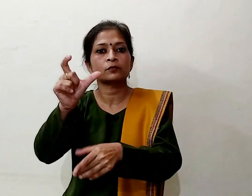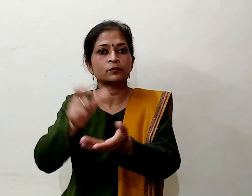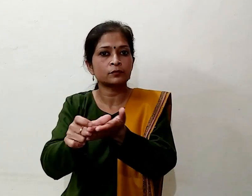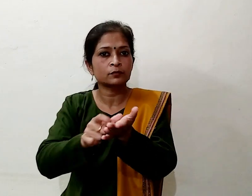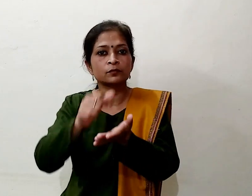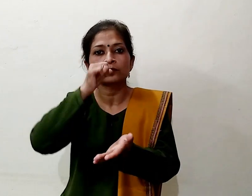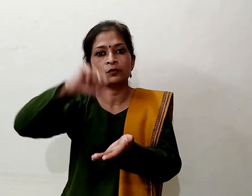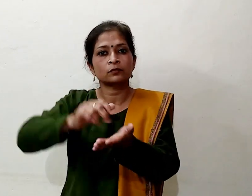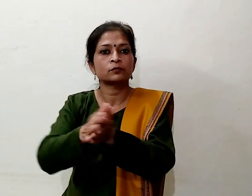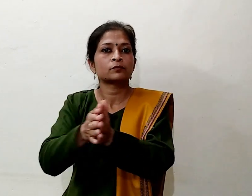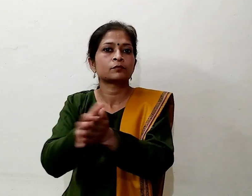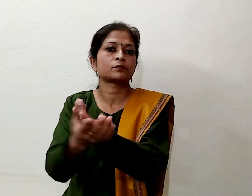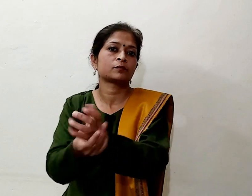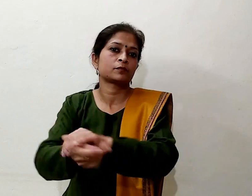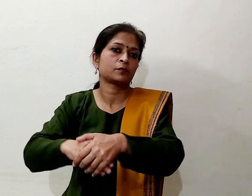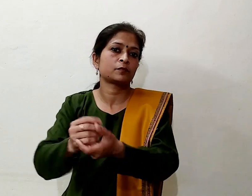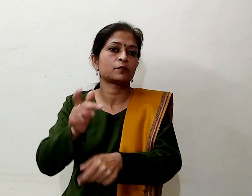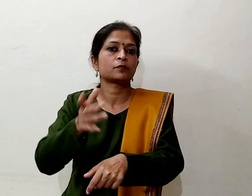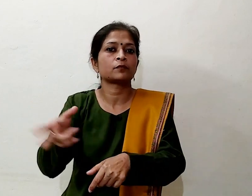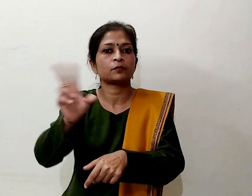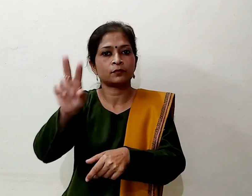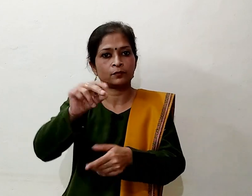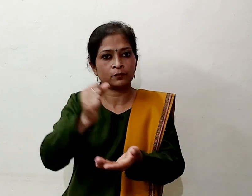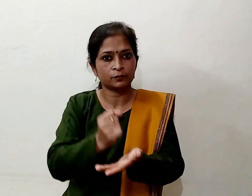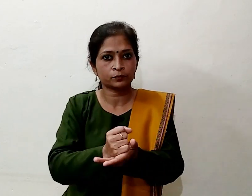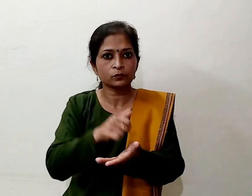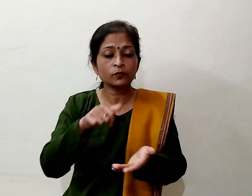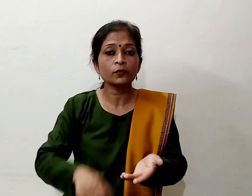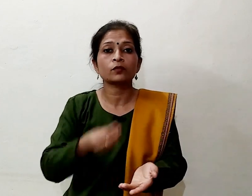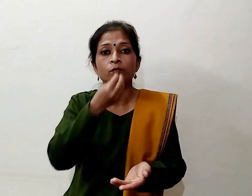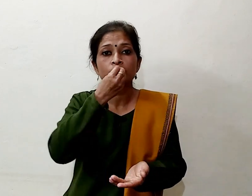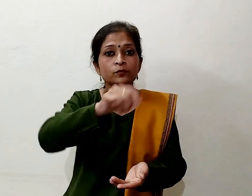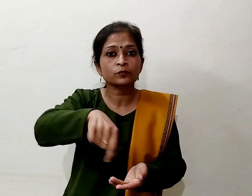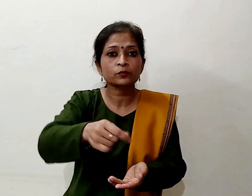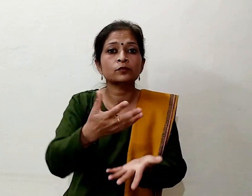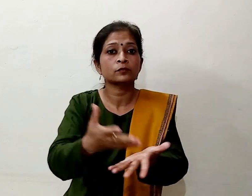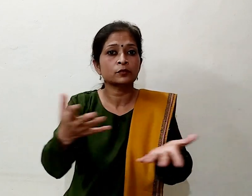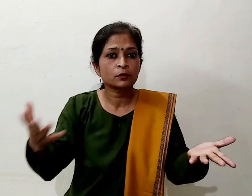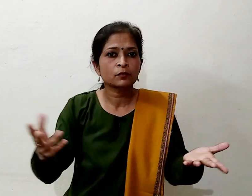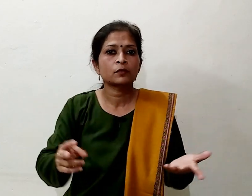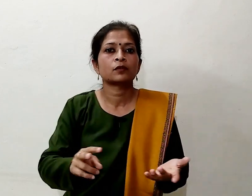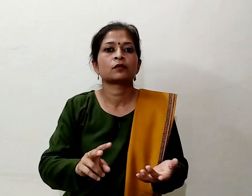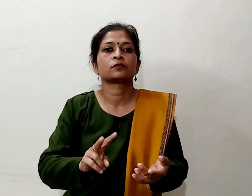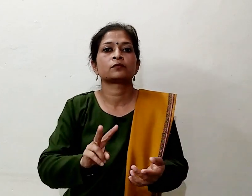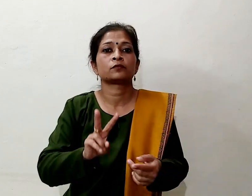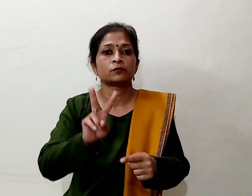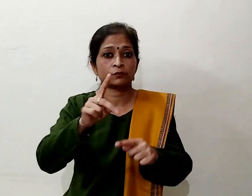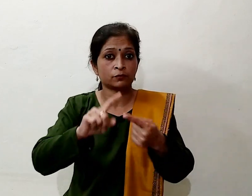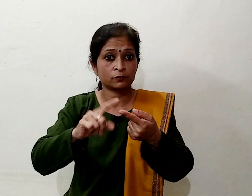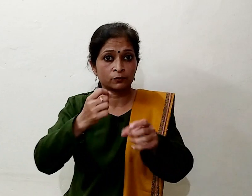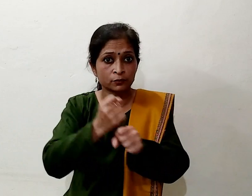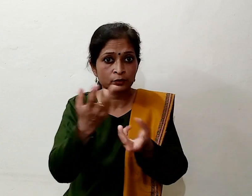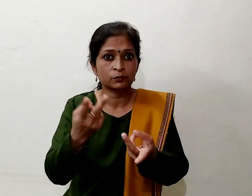से हाथों को धोते रहें भोजन की कच्ची सामगरी विशेश कर सबजीयों को गर्म पानी से